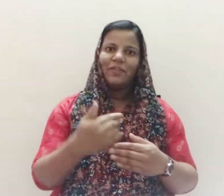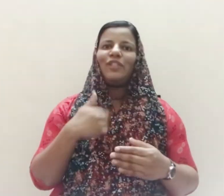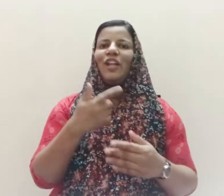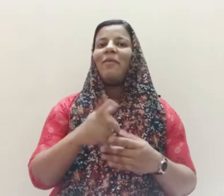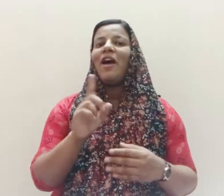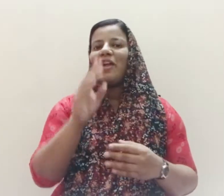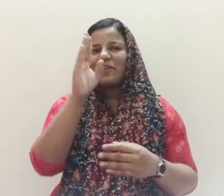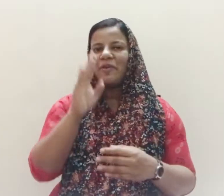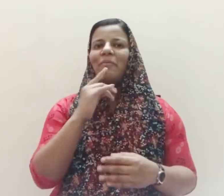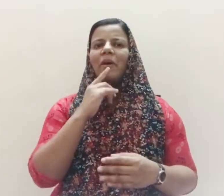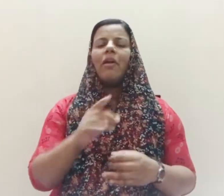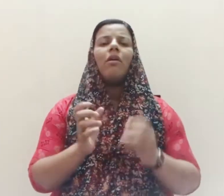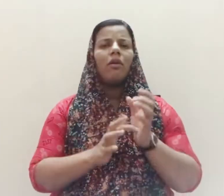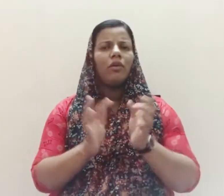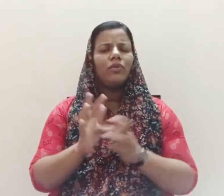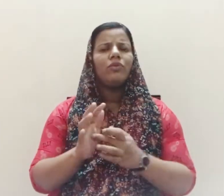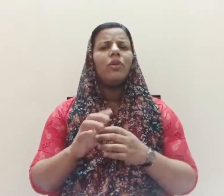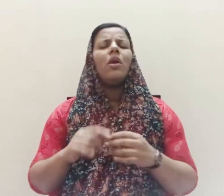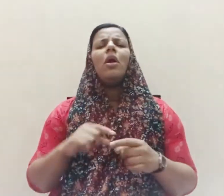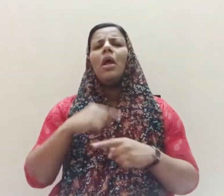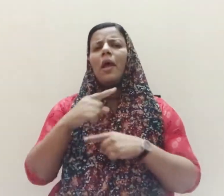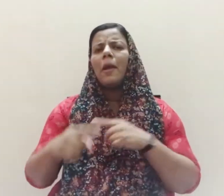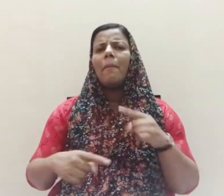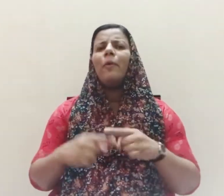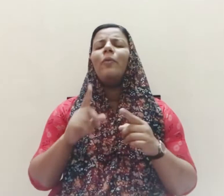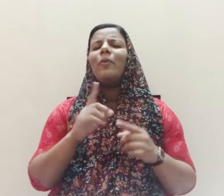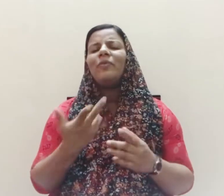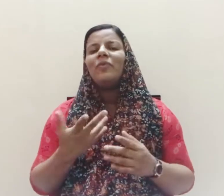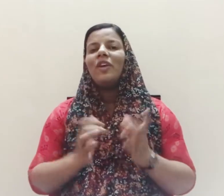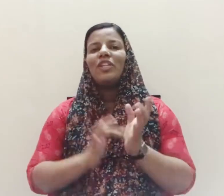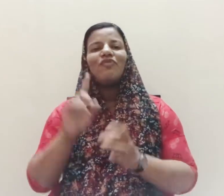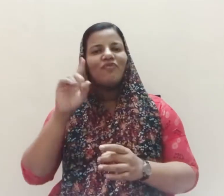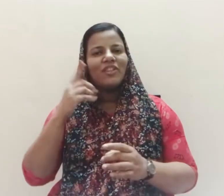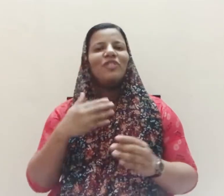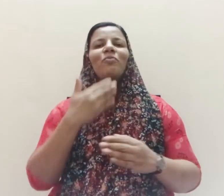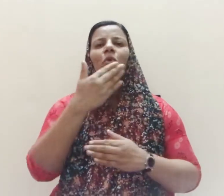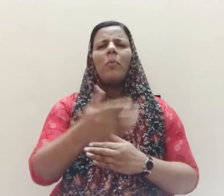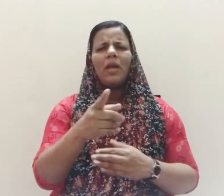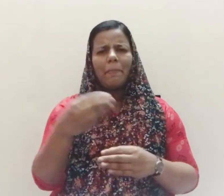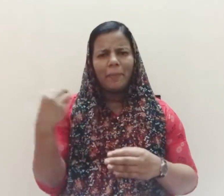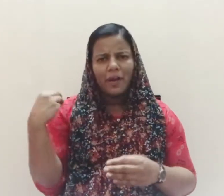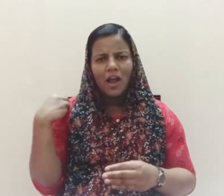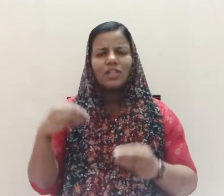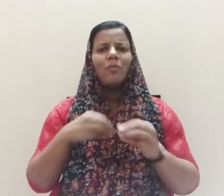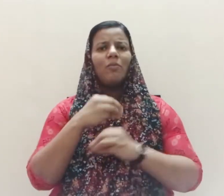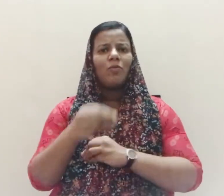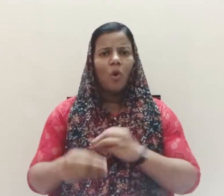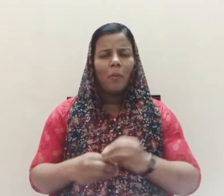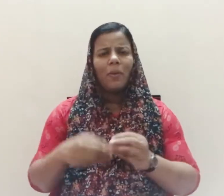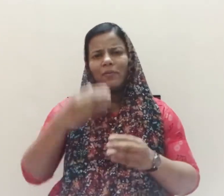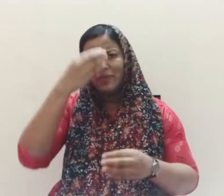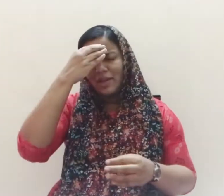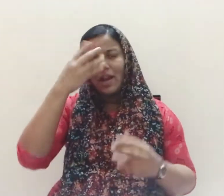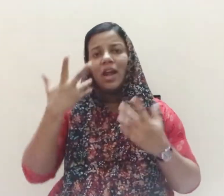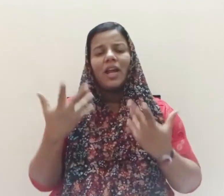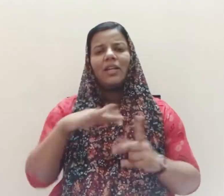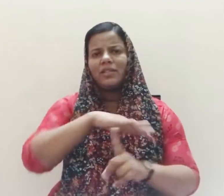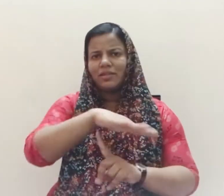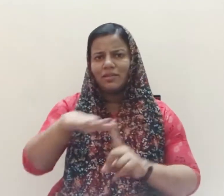അപ്പം കർത്താവ് എപ്പോഴും നമുക്ക് മുമ്പേ പോകുന്ന ദൈവമാണ്. നമ്മൾ ഏത് വിഷയത്തിലാണോ, ഏത് പ്രയാസത്തിലാണോ, ഏത് സാഹചര്യത്തിലാണോ ഇരിക്കുന്നത്,